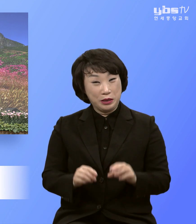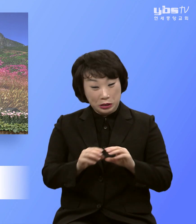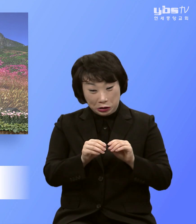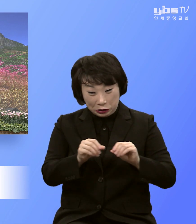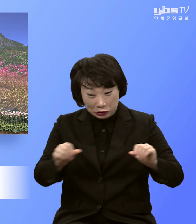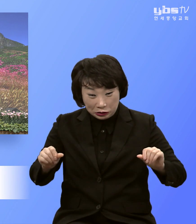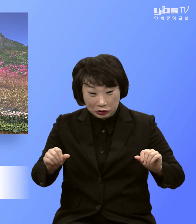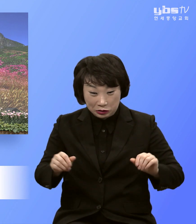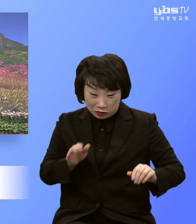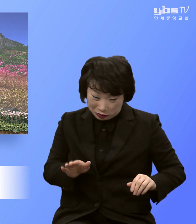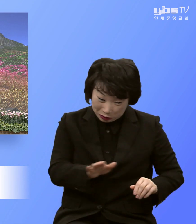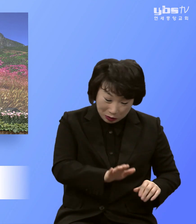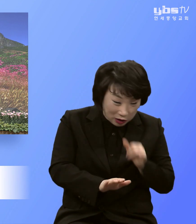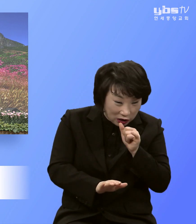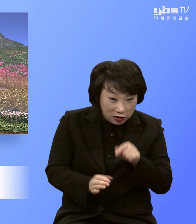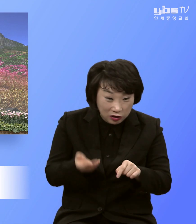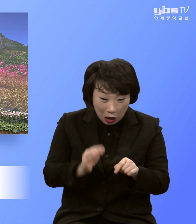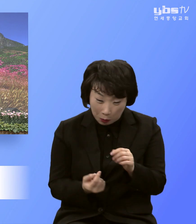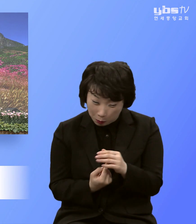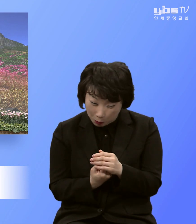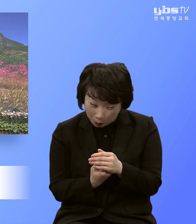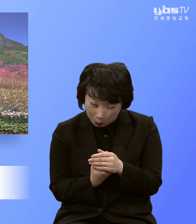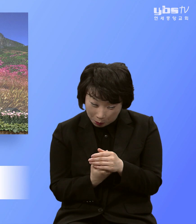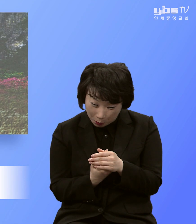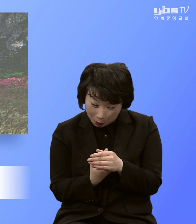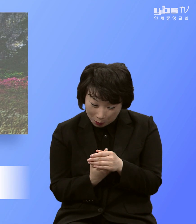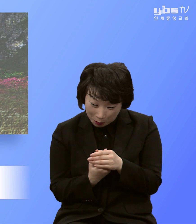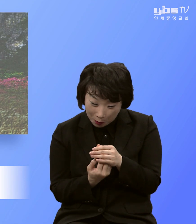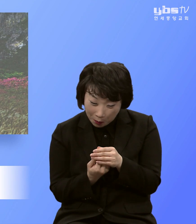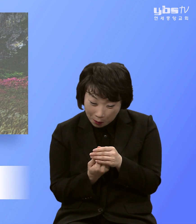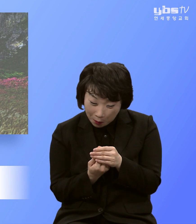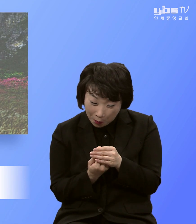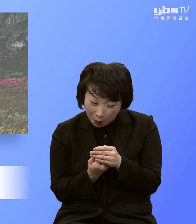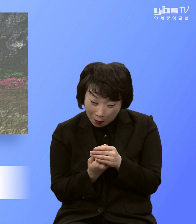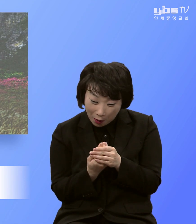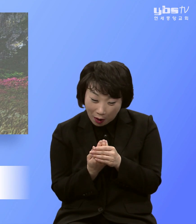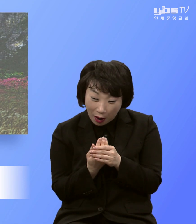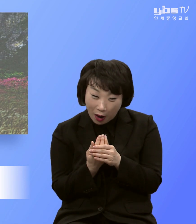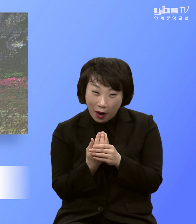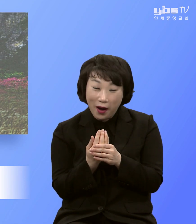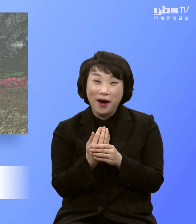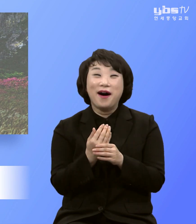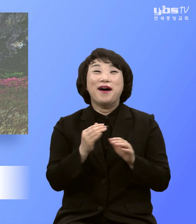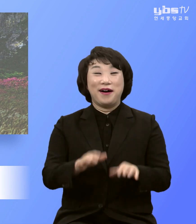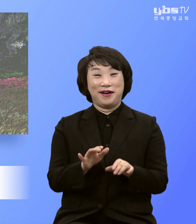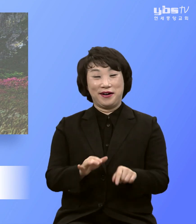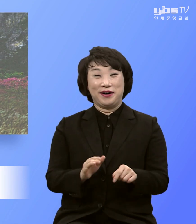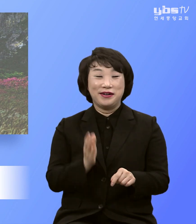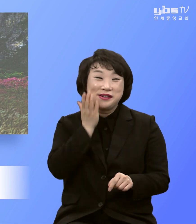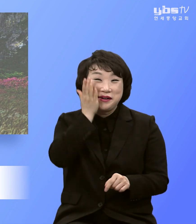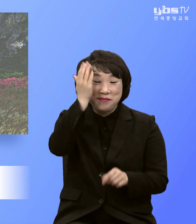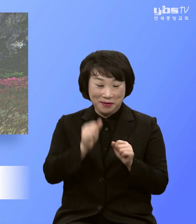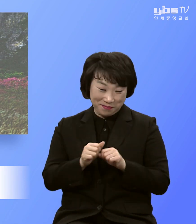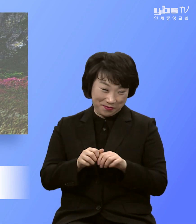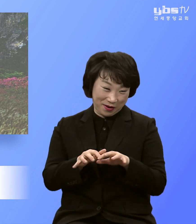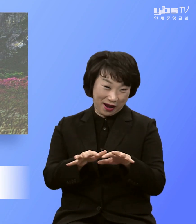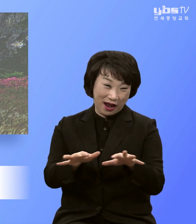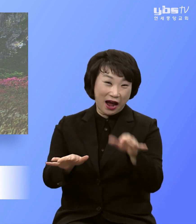두꺼운 흙을 뚫고 그냥 솟아올라서 결국은 땅콩 자리를 잎을 쭉